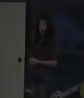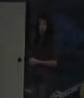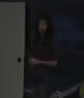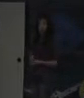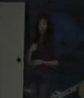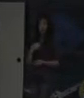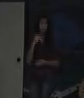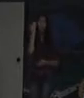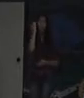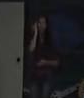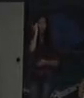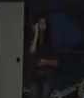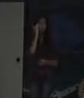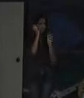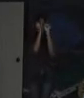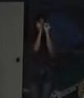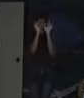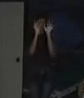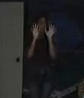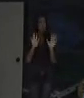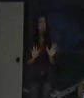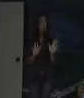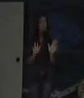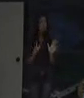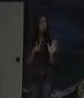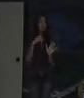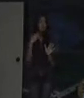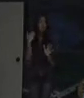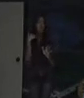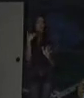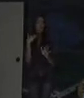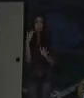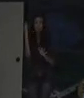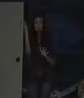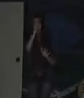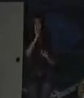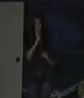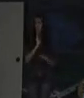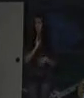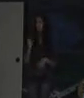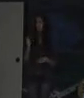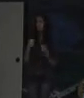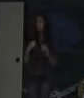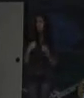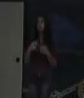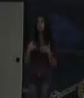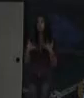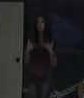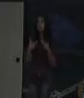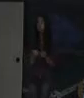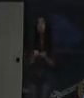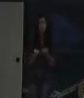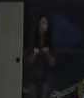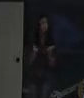Compreendo perfeitamente que a instituição Banco do Brasil, a Agência de Ilhéus, mereça todas as congratulações.